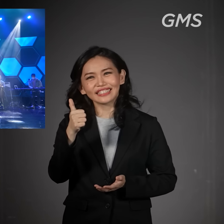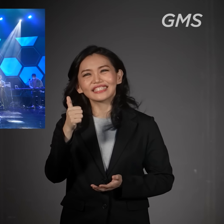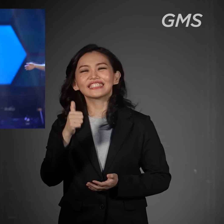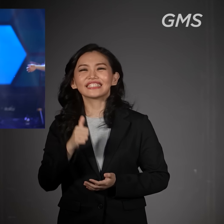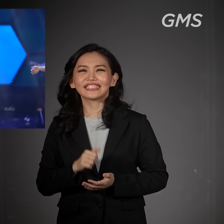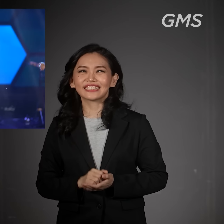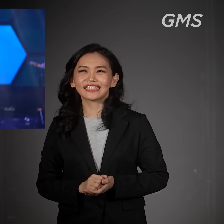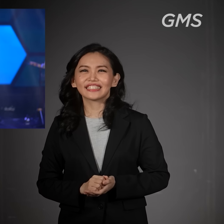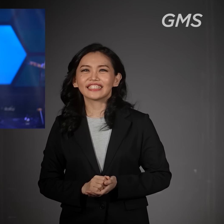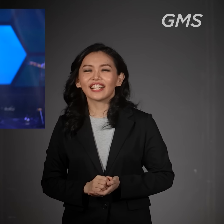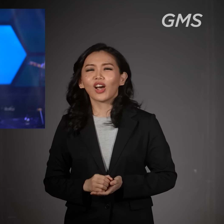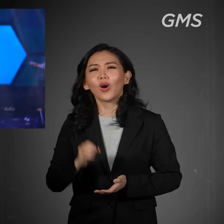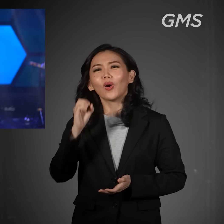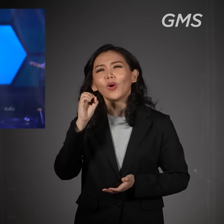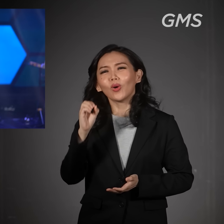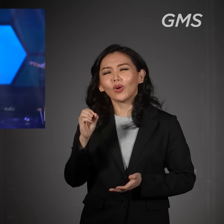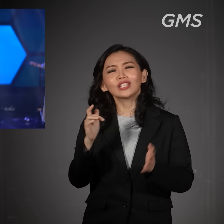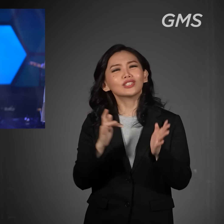termanis. Oh